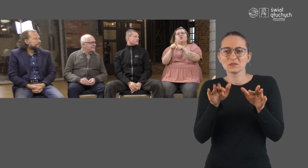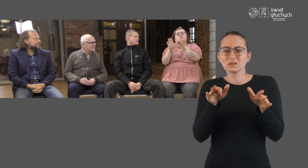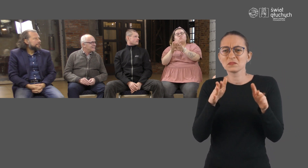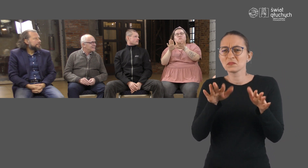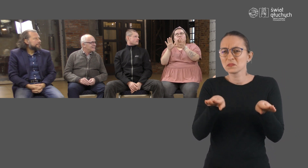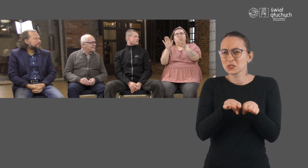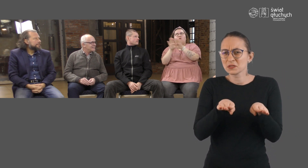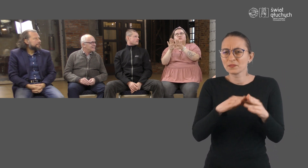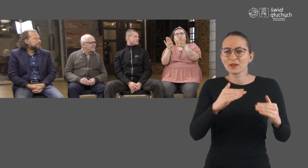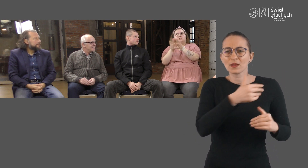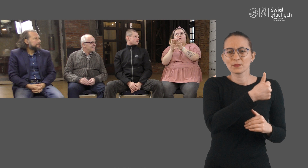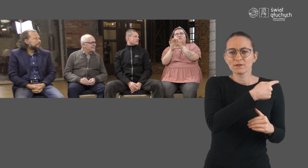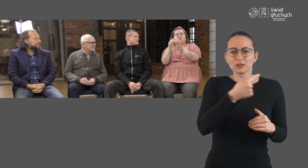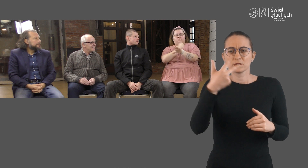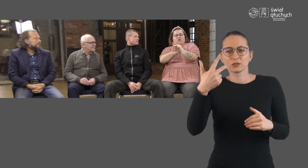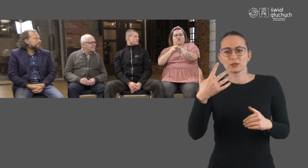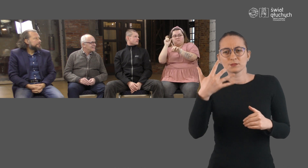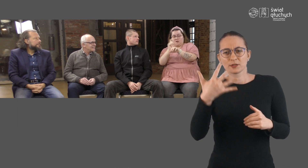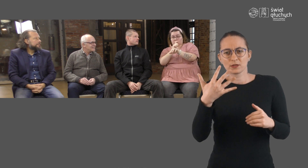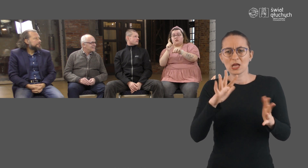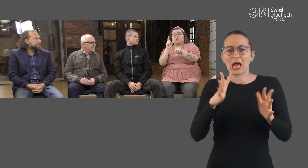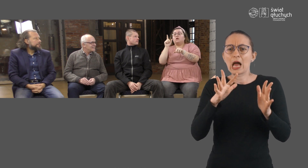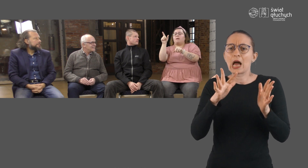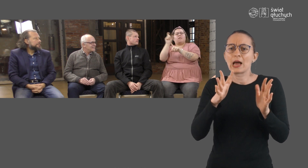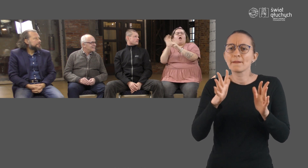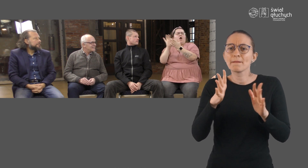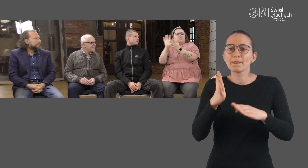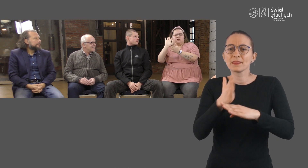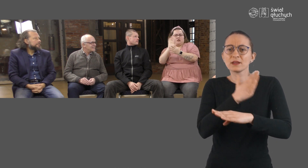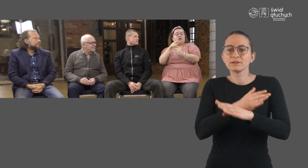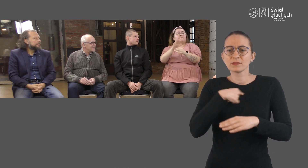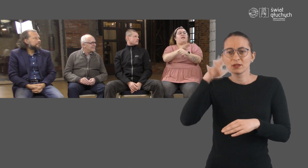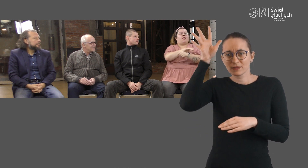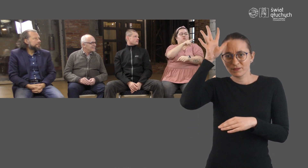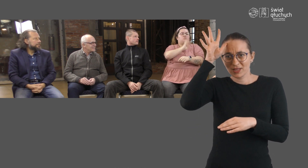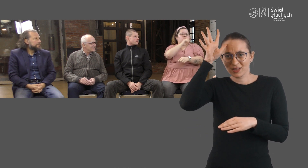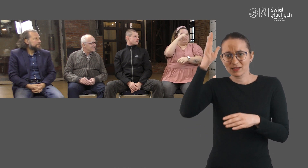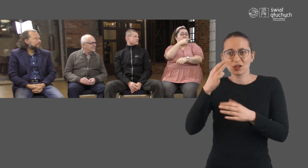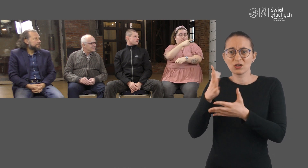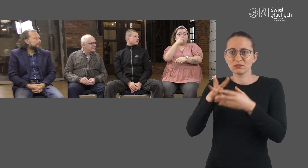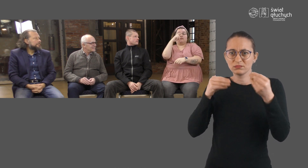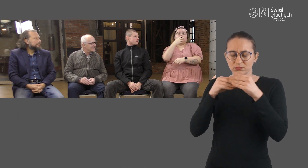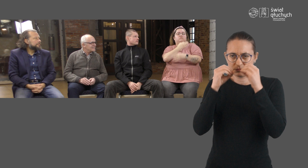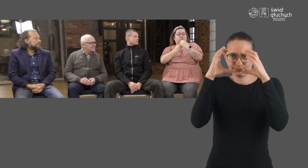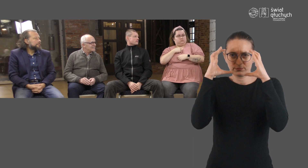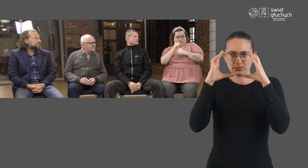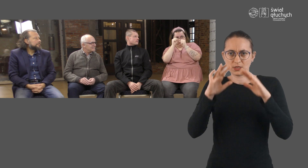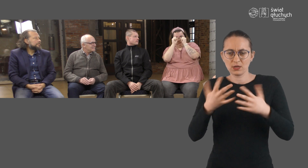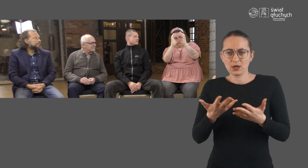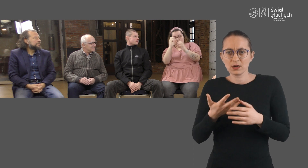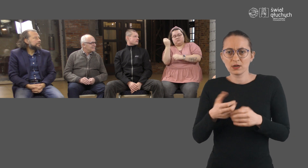w szkole podstawowej w Radomiu, w Warszawie, na Placu Trzech Krzyży, a nie na Placu Krzyży.